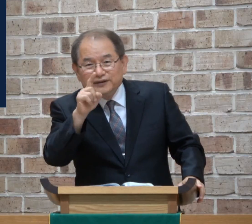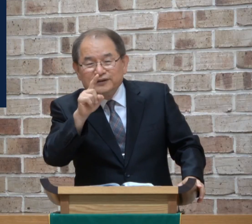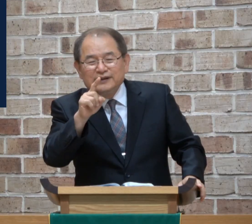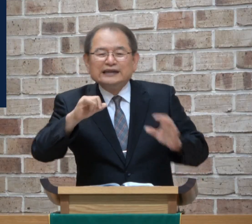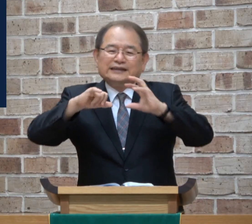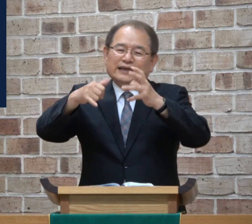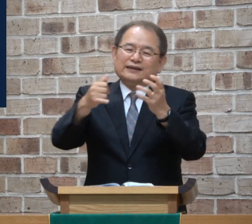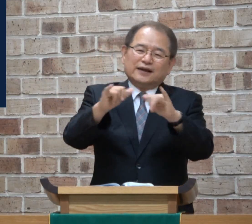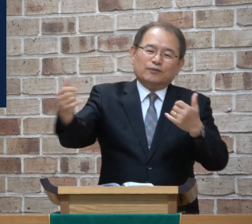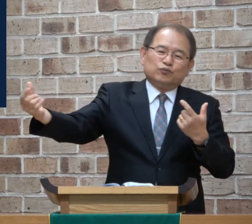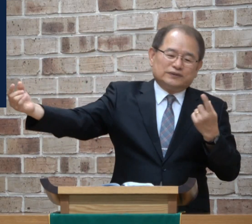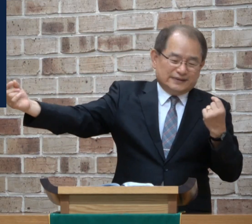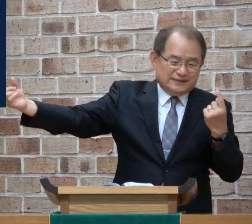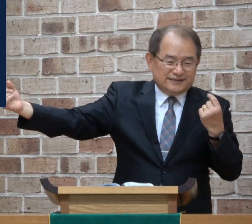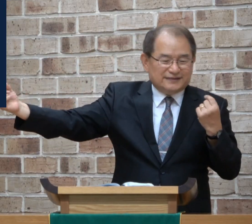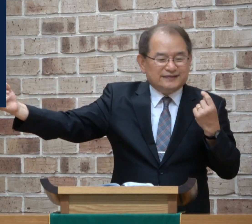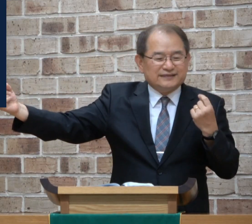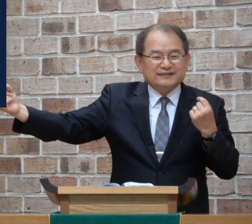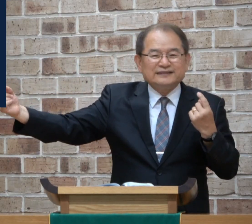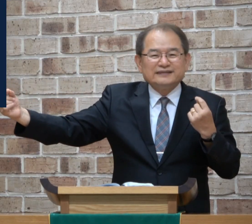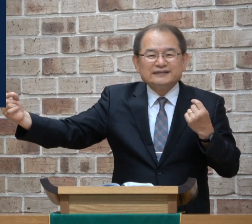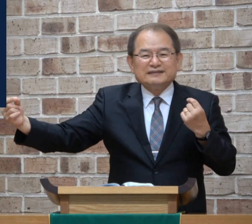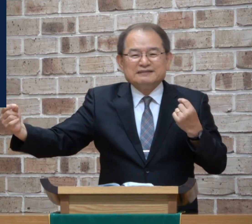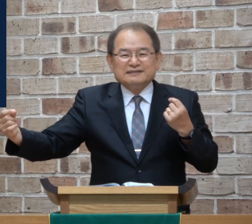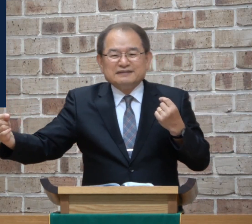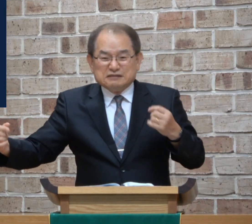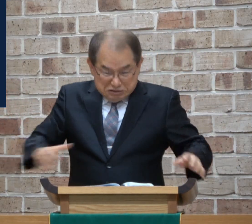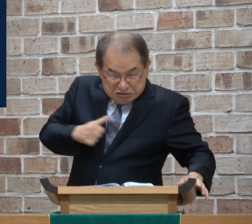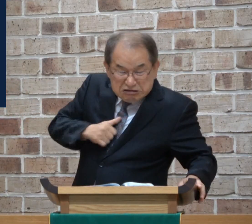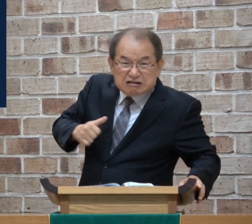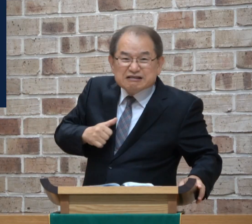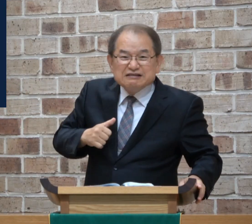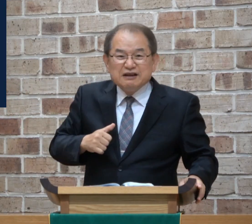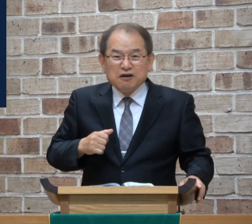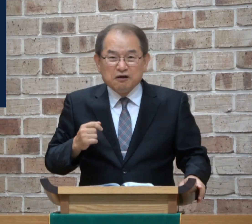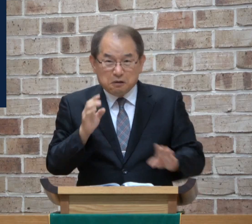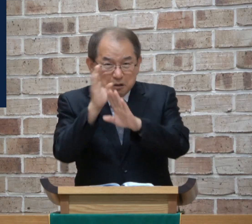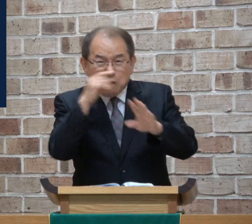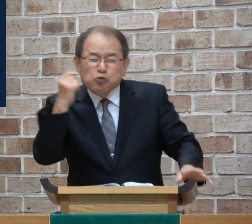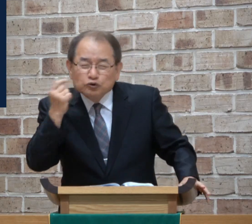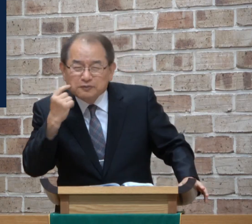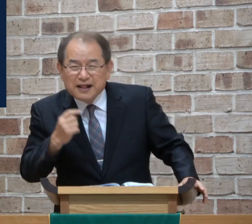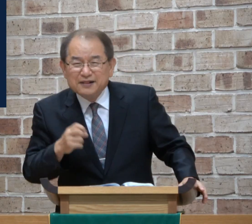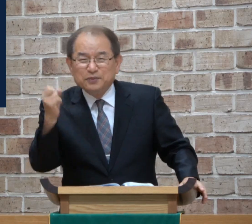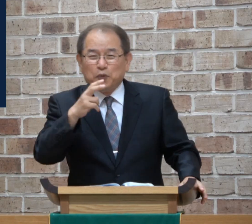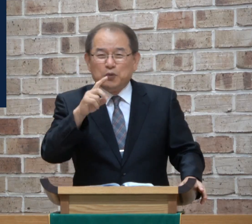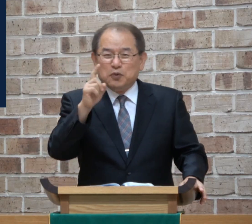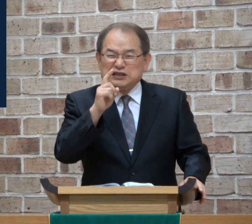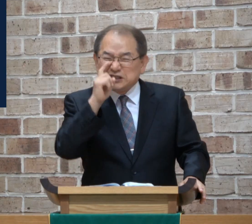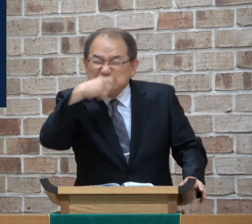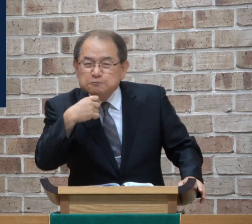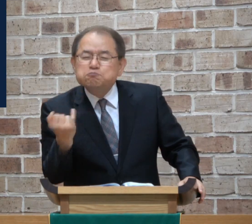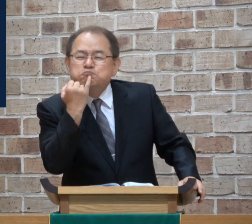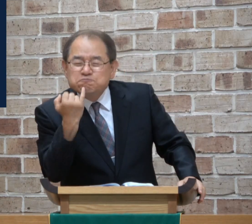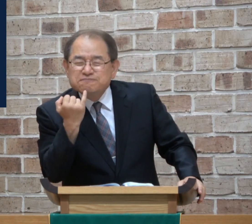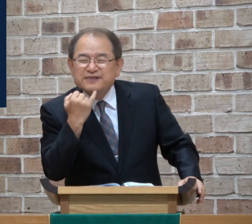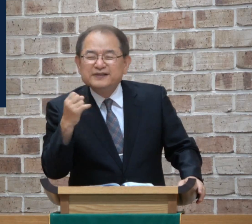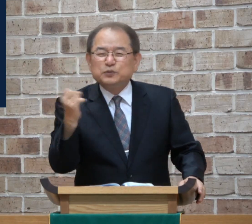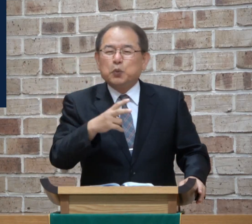느낌일까요? 그것은 마치 세상 사람과 다를 바 없는 사람입니다. 화를 내고 또 거짓말하고 또